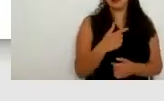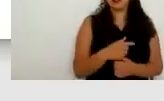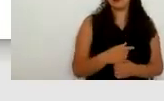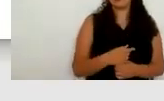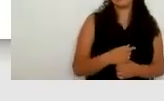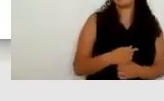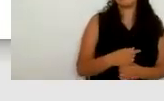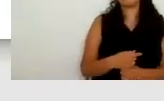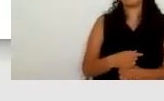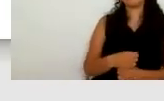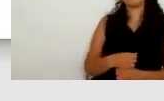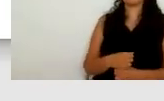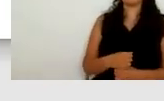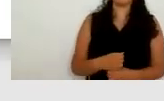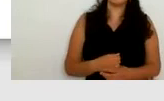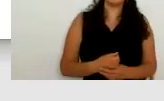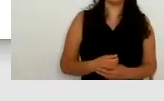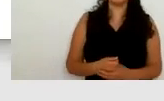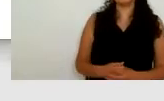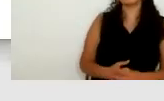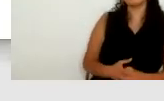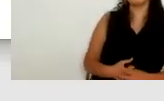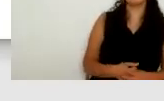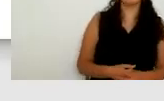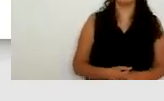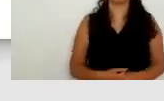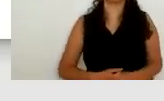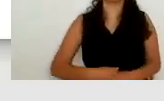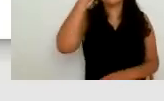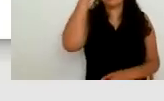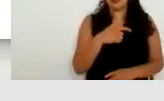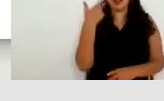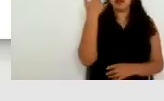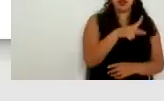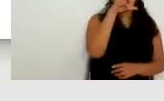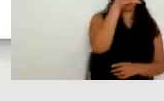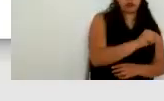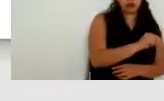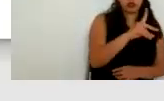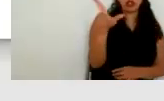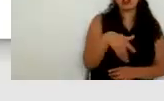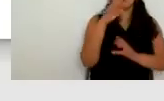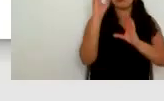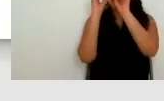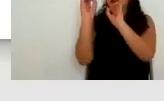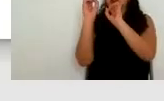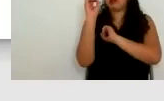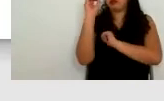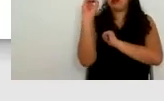ellos tenían en lugar de exento del pago manejaban como 0 las clásicas